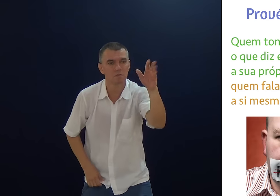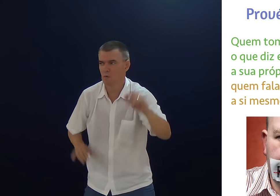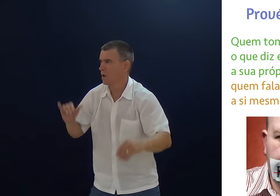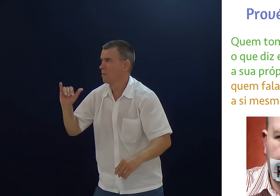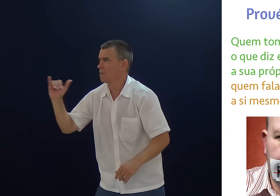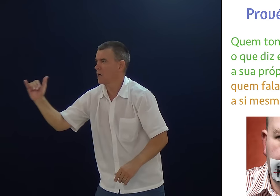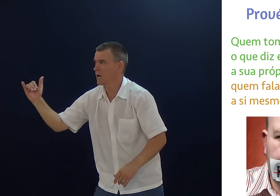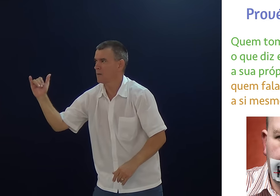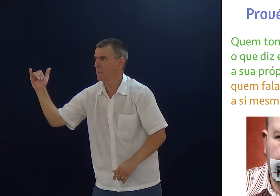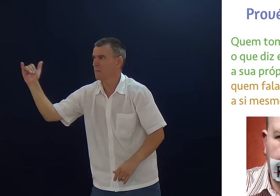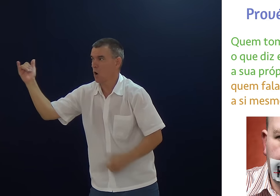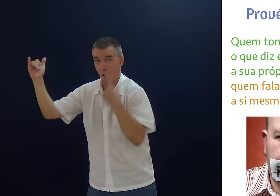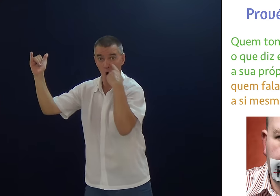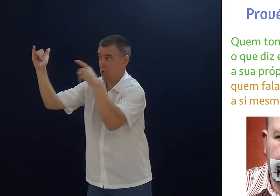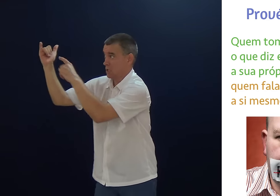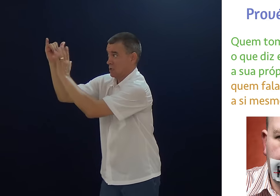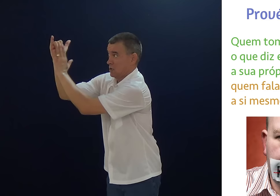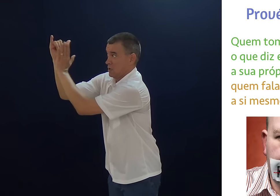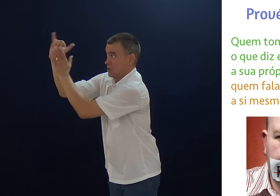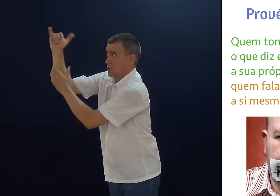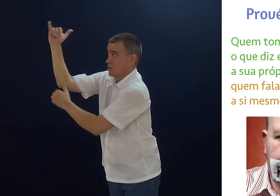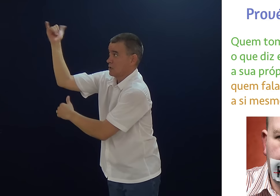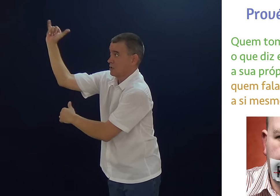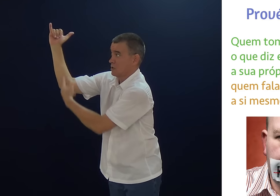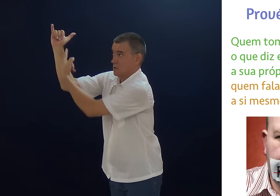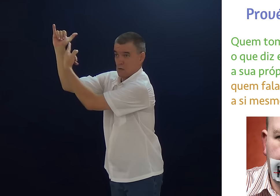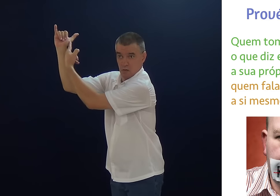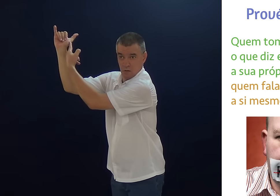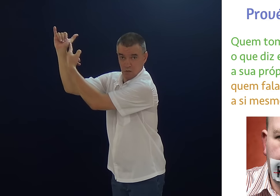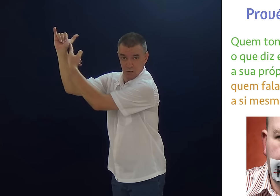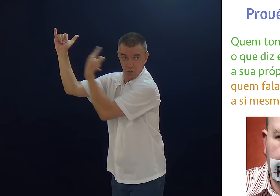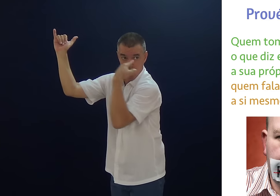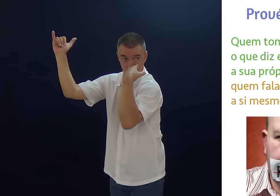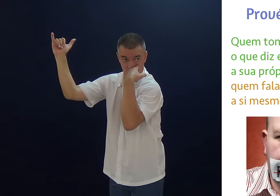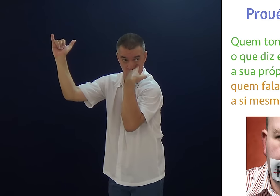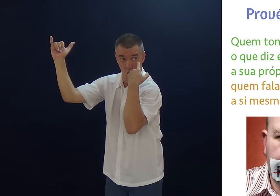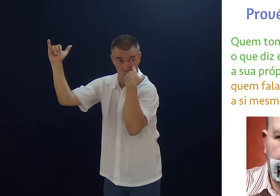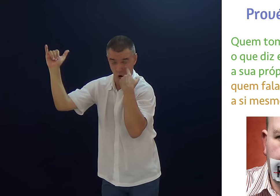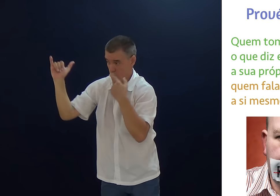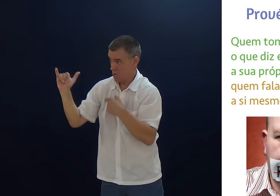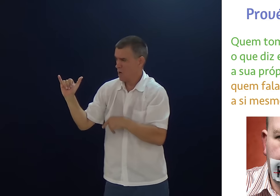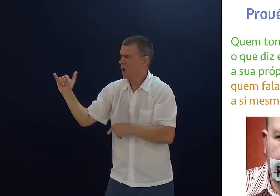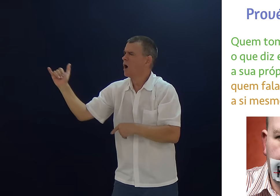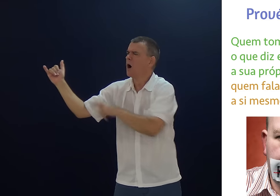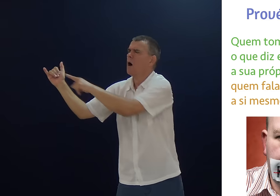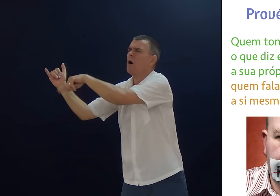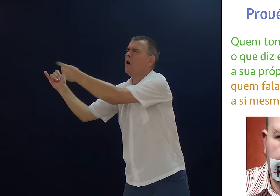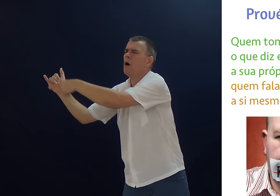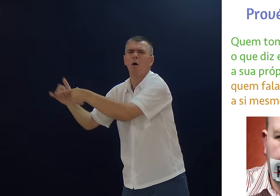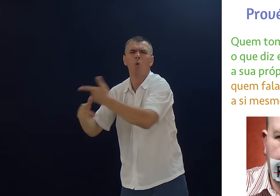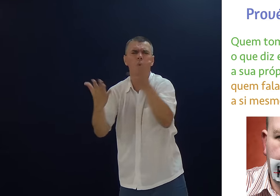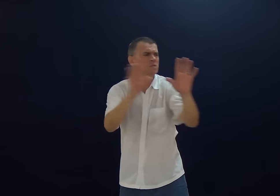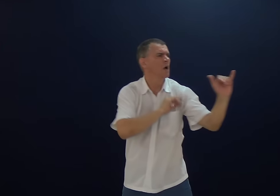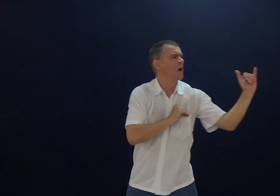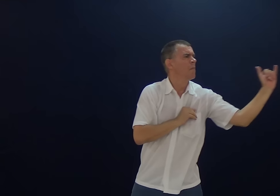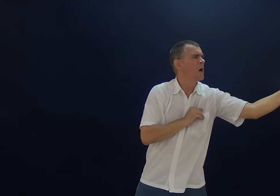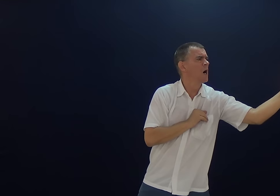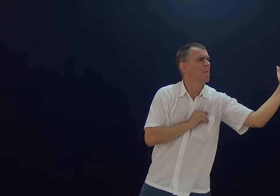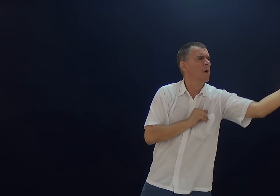vem um surdo o surdo vai falando olha aqui ó olha essa configuração tá vendo falar e